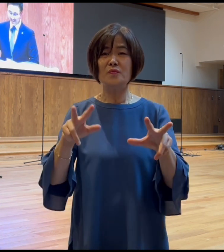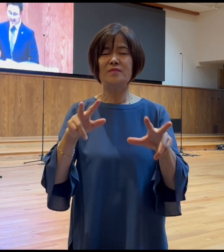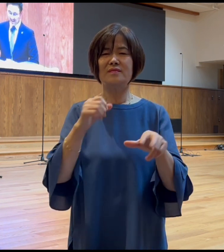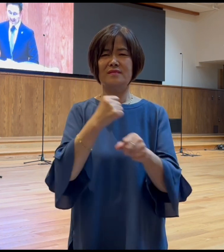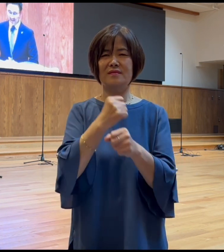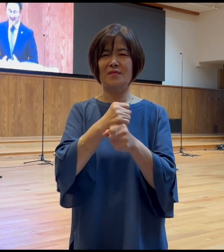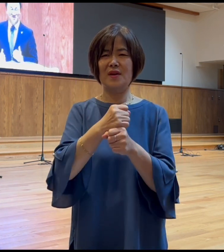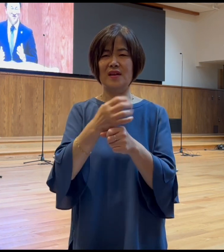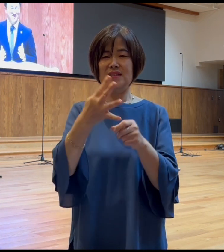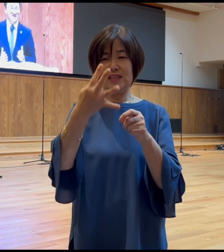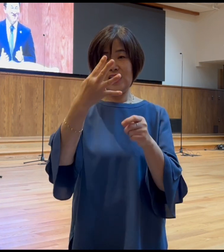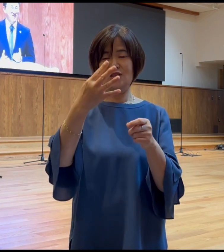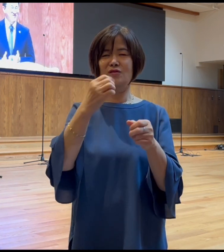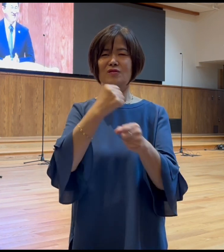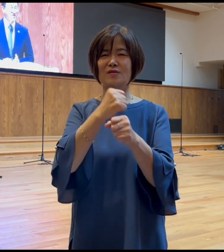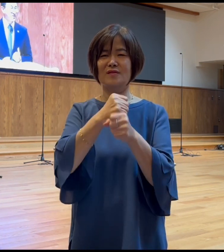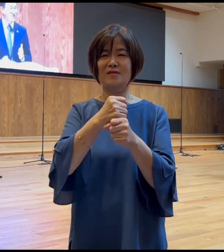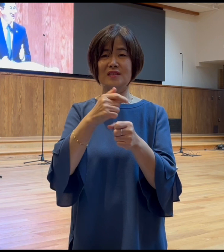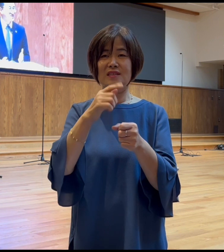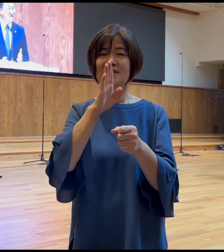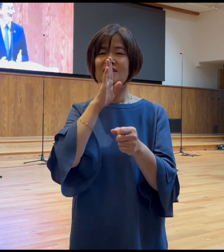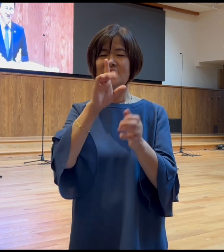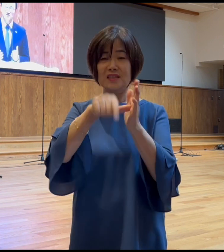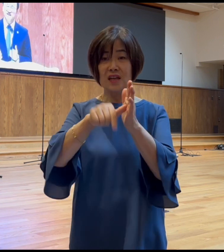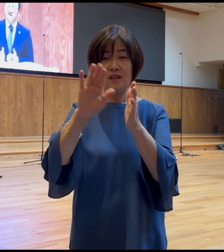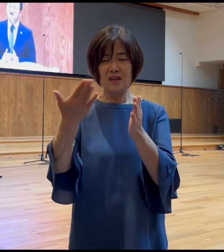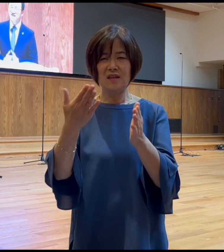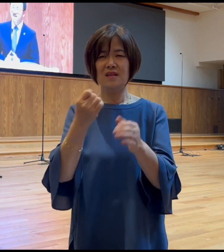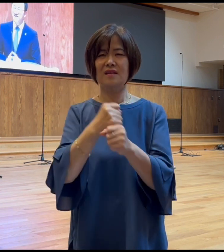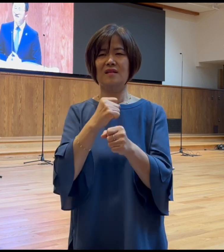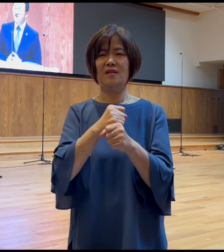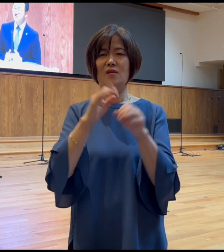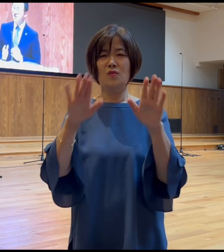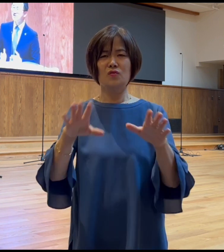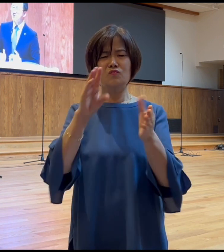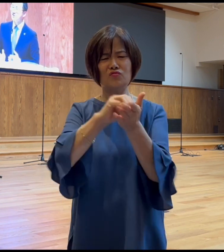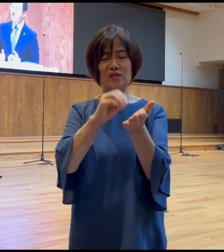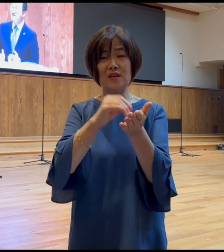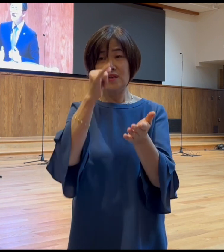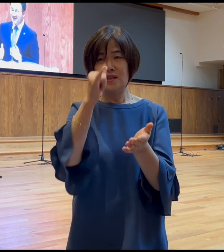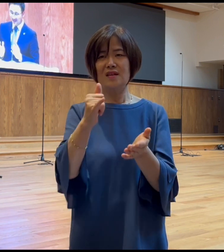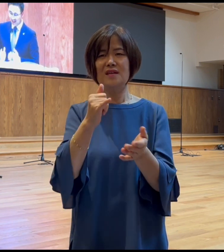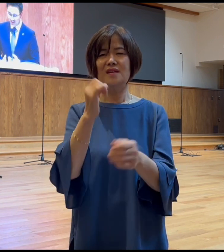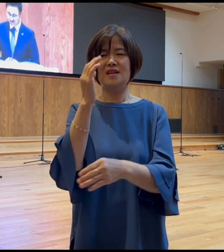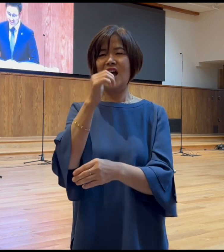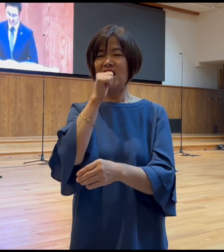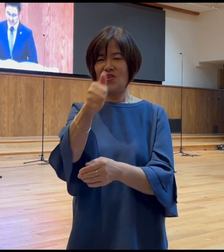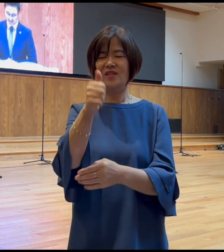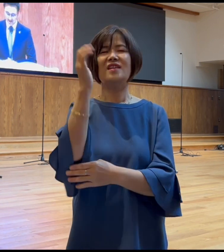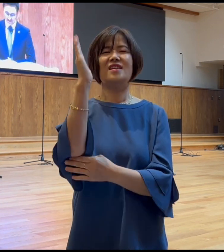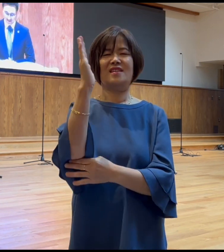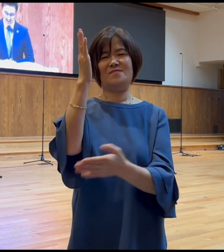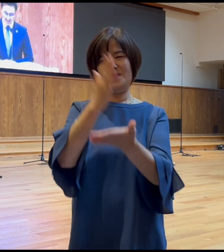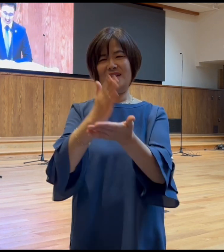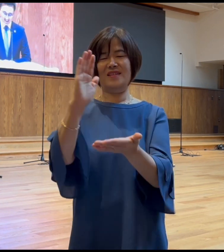사춘기니? 이 소리였다고 합니다. 너 요즘 사춘기니? 사춘기 아이들에게 절대로 이야기해서는 안 됩니다.